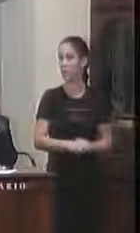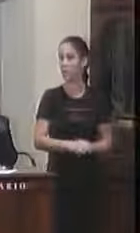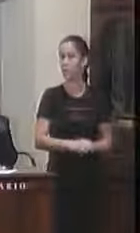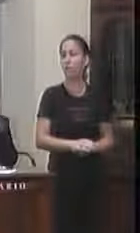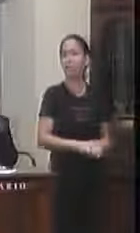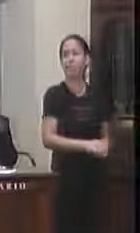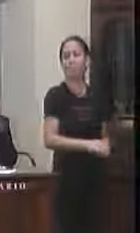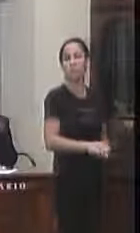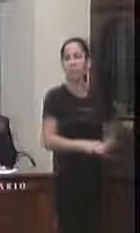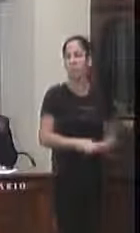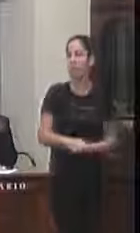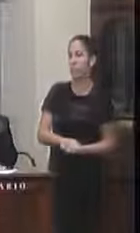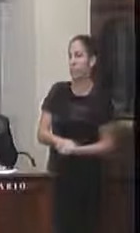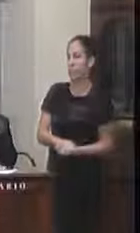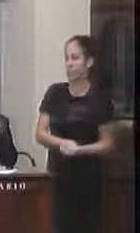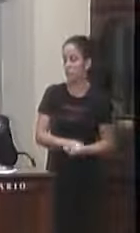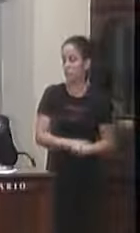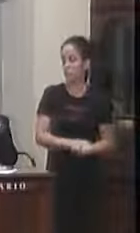Oi